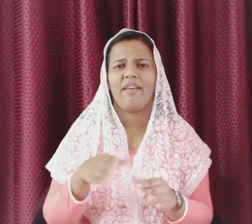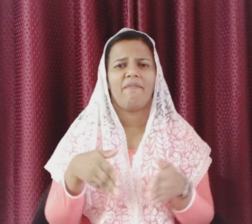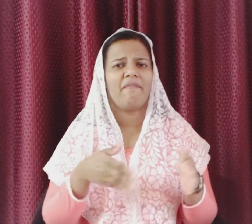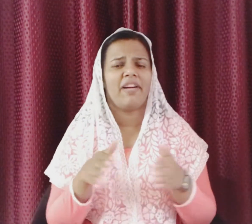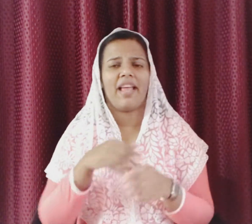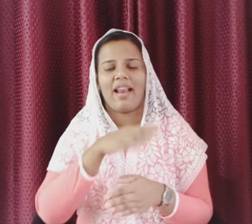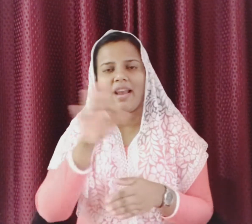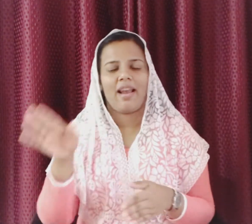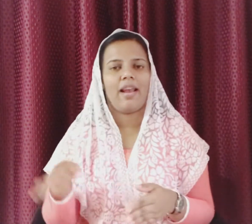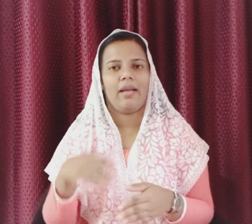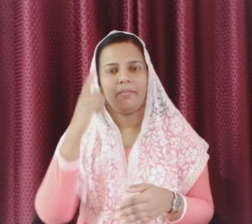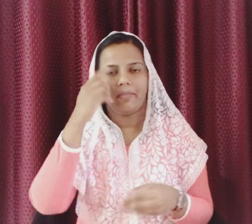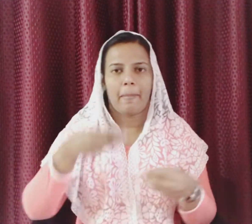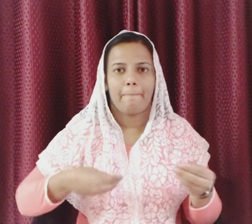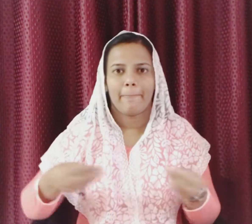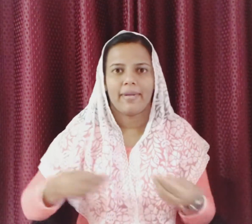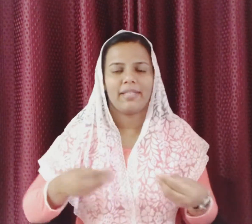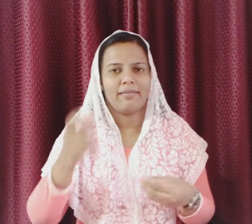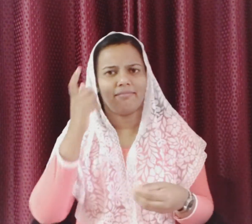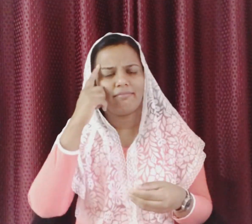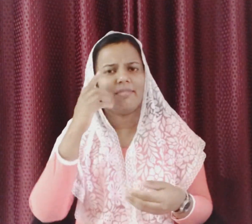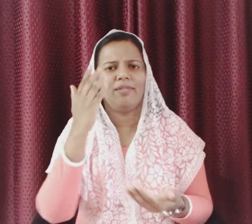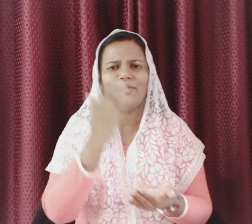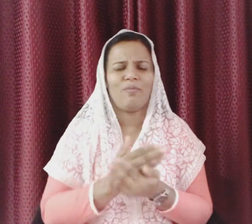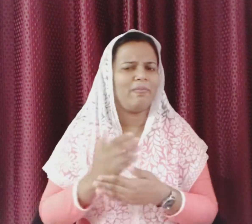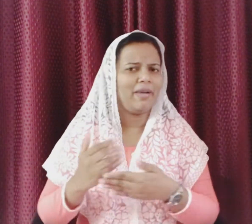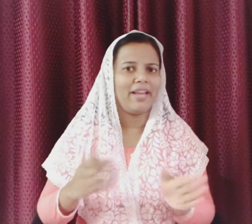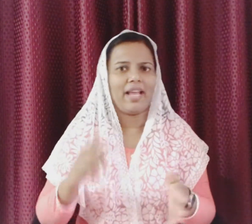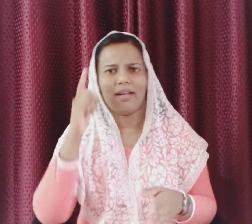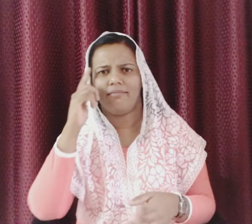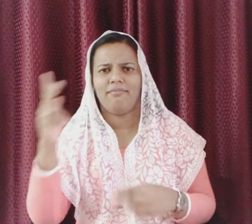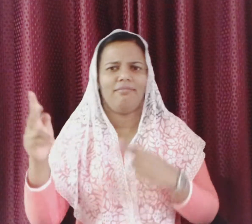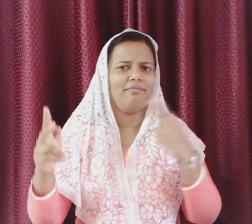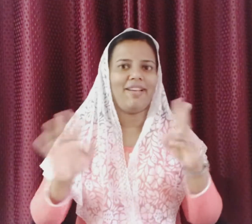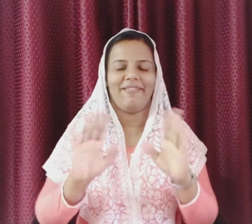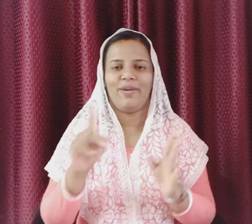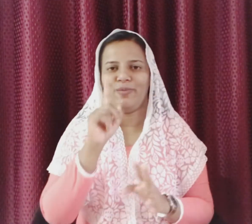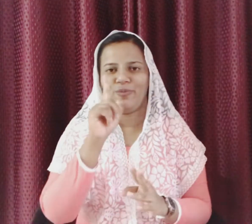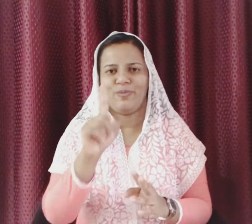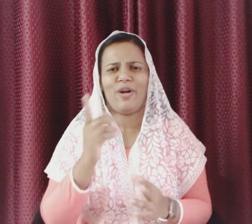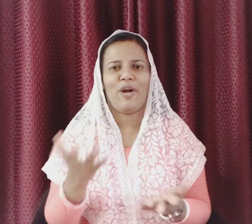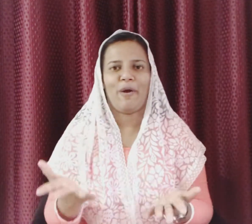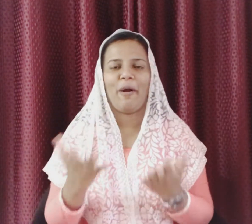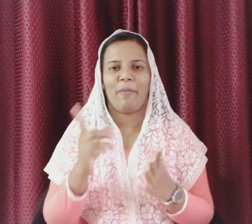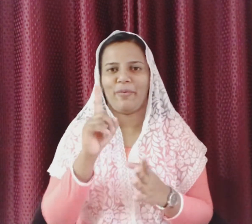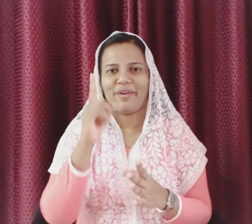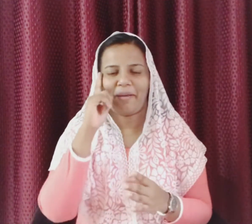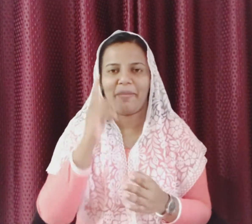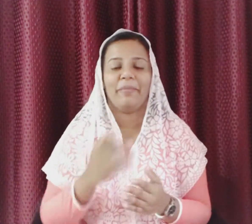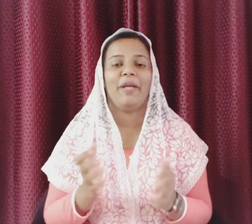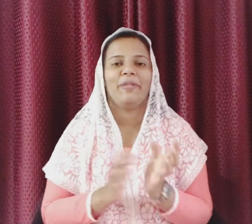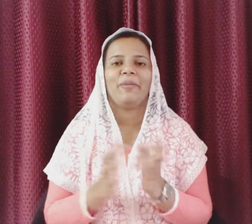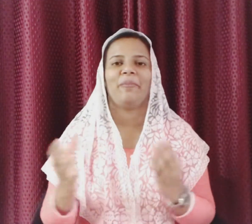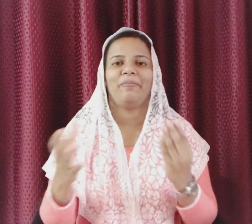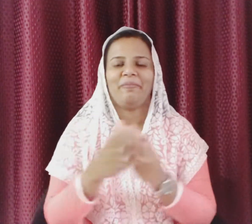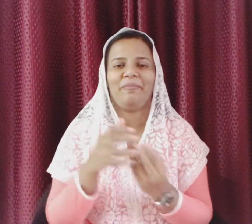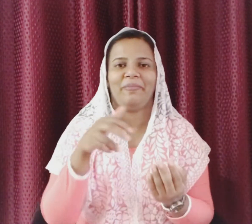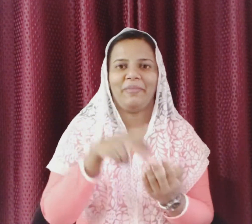വഴികളൊക്കെ വിട്ടിട്ട്, മറ്റു ബിസിനസ് ജയിച്ചവരെ വിട്ടിട്ട്, അവരെ അതും ഇതും ഒന്നും നോക്കാതെ സിമ്പിൾ സൊല്യൂഷൻ, കർത്താവിങ്കിലേക്ക് അടുക്ക്, കർത്താവ് നിങ്ങളെ